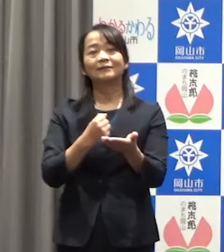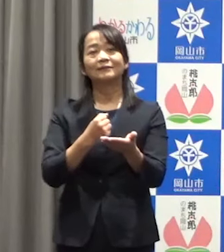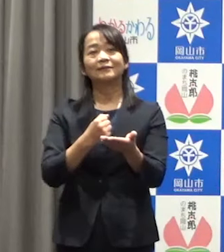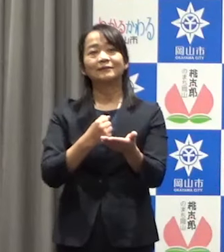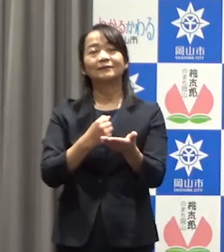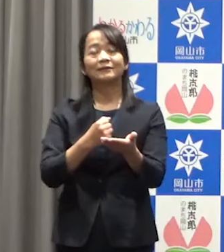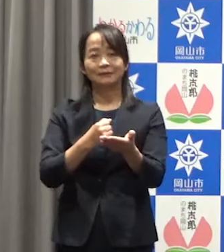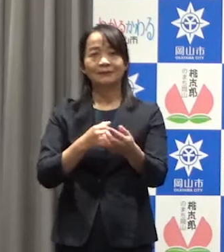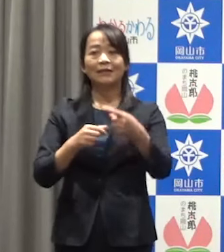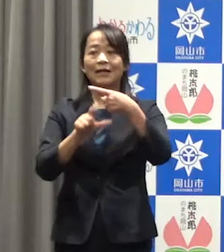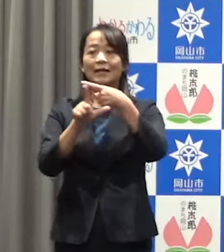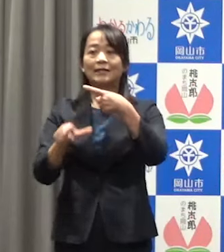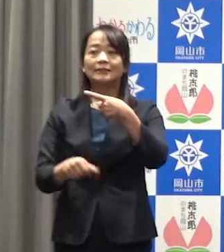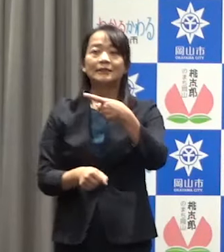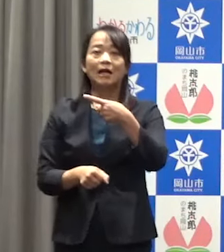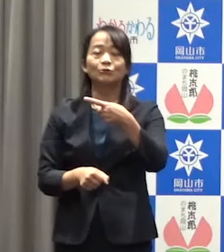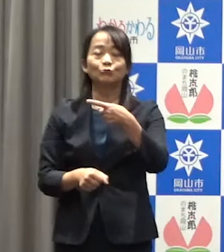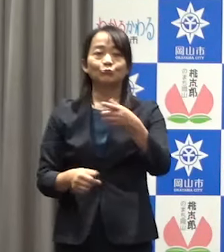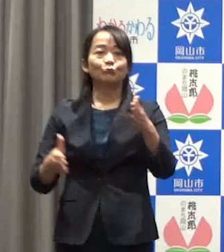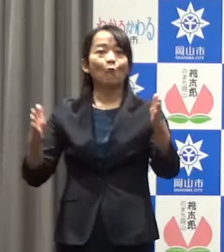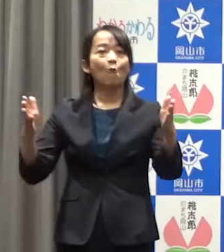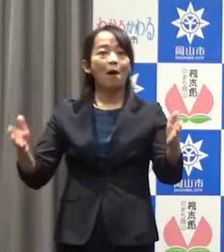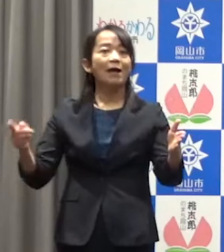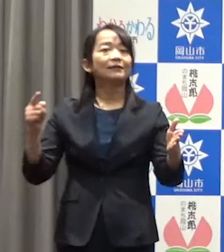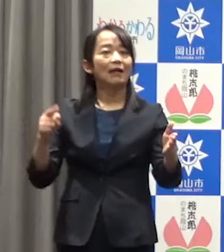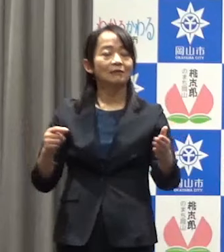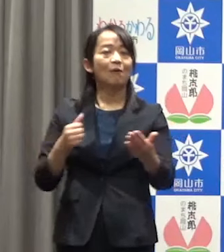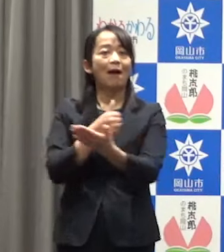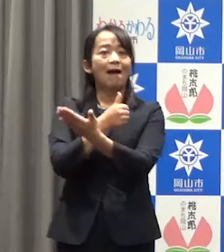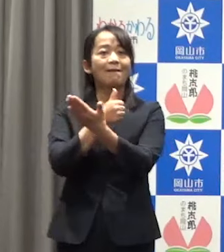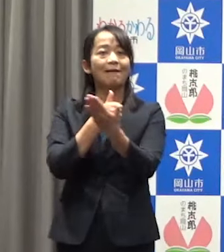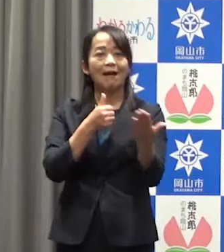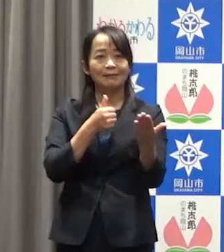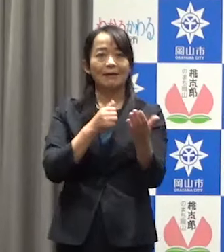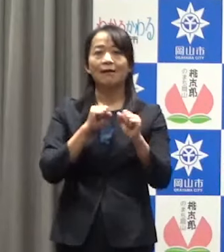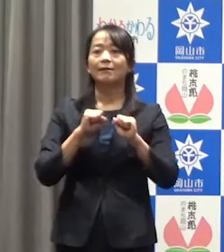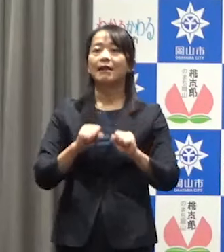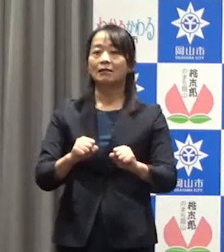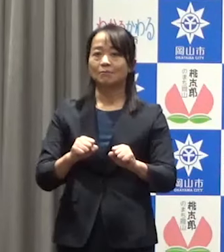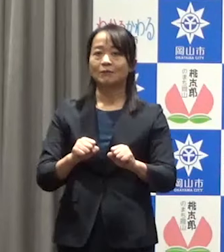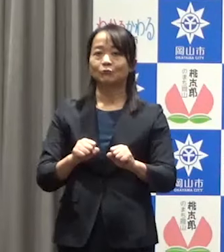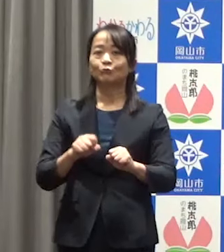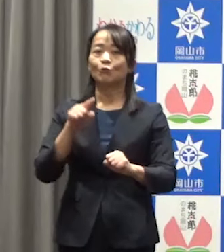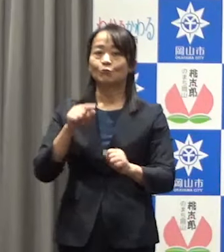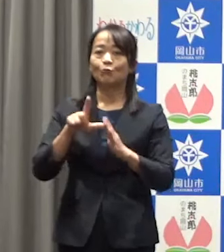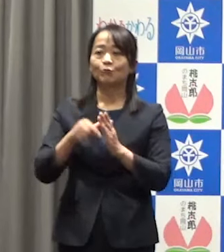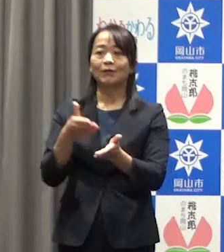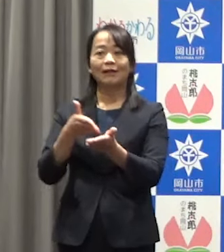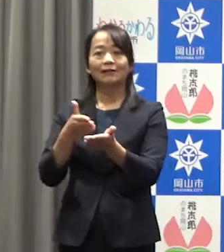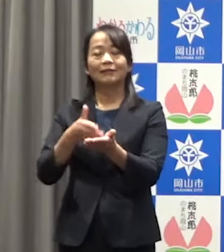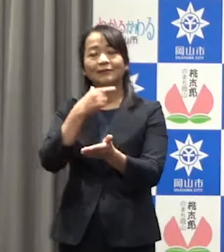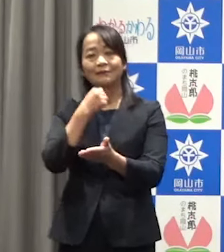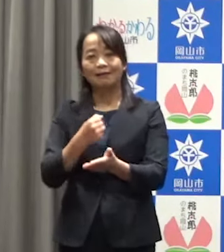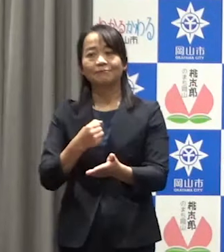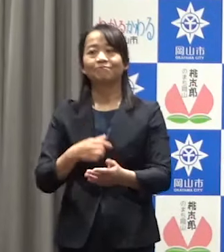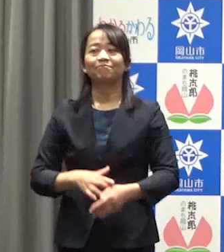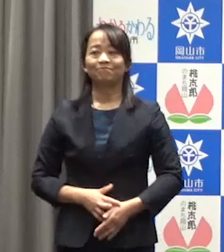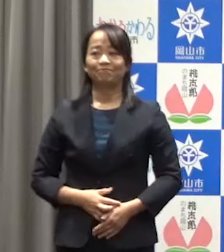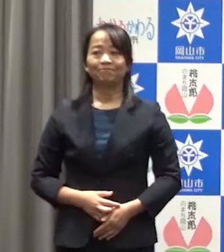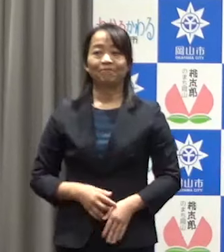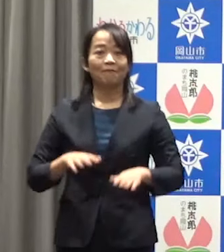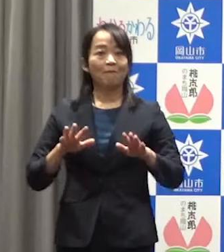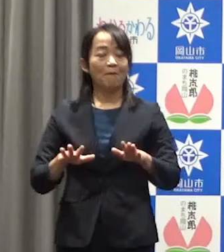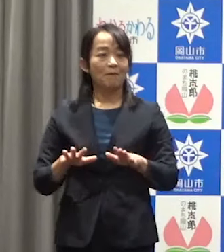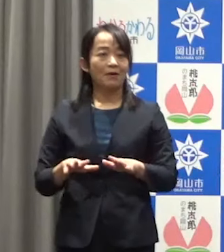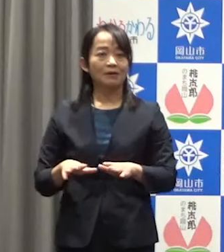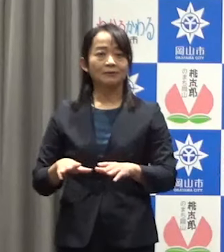会見も開かせていただきたいと思いますので、そこでお話をさせていただければと思います。 今週中っていうと、もう今日、明日、明後